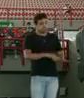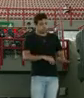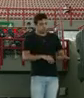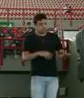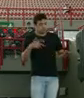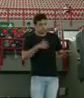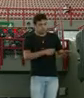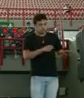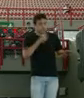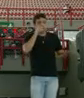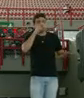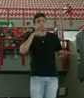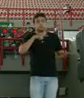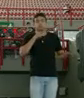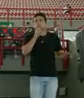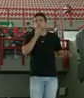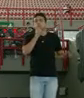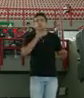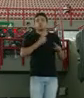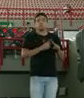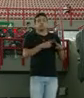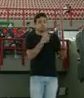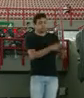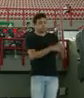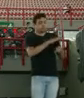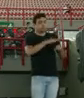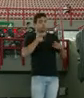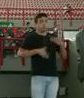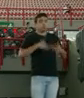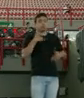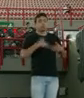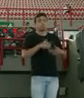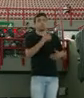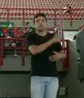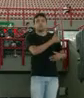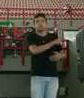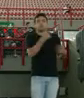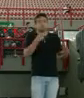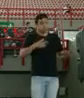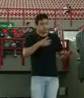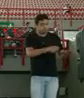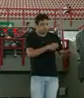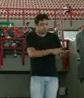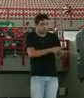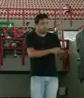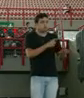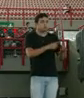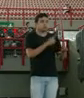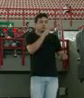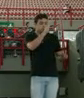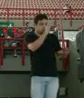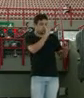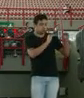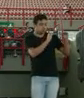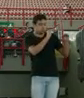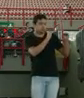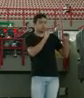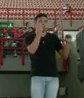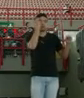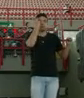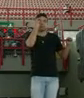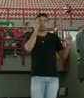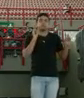tomar somatotrófico? Não. Porque se ela não está produzindo, né? Ela tem que tomar para poder regularizar o crescimento dela.